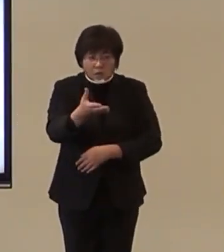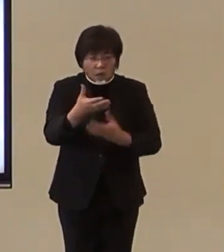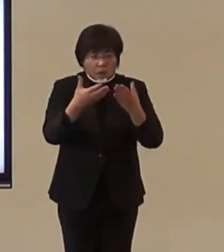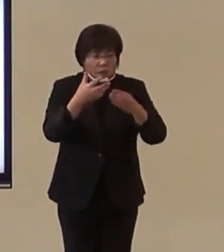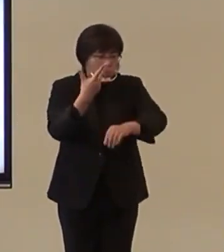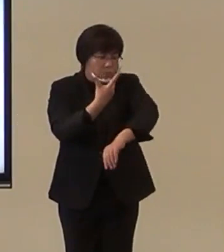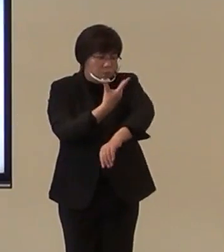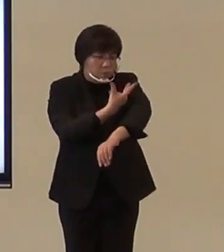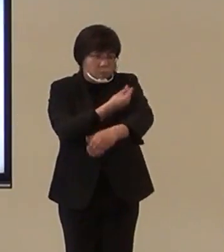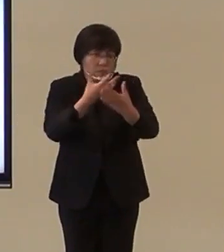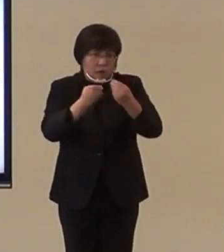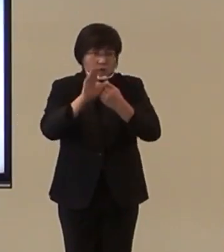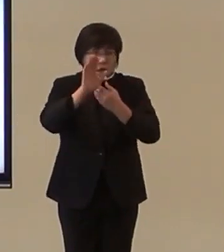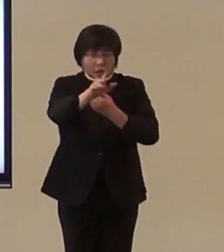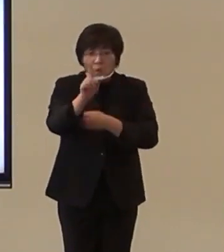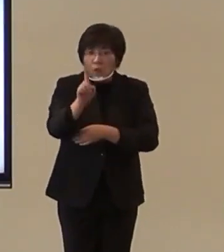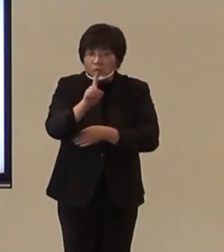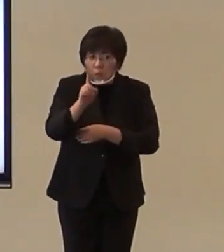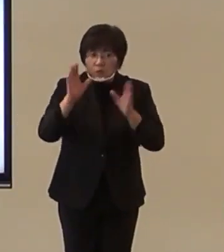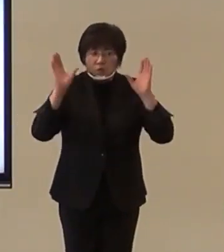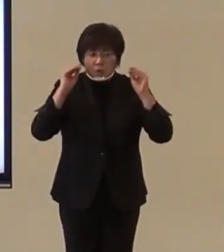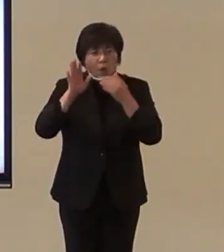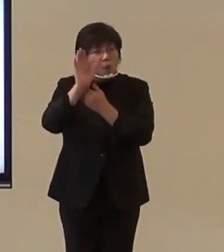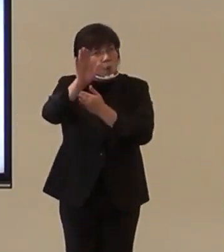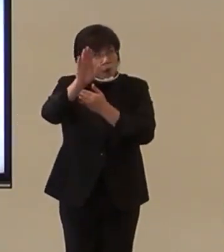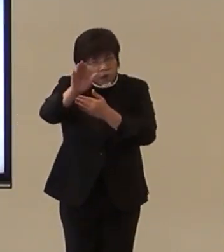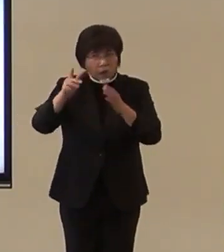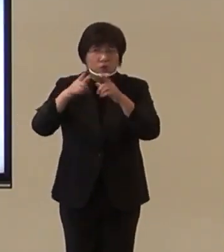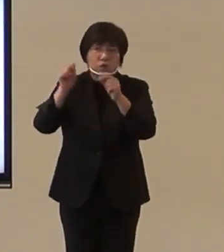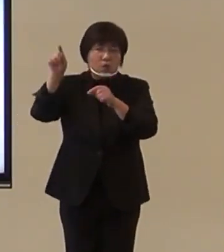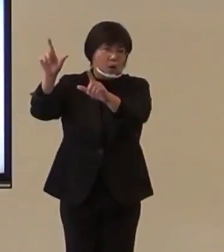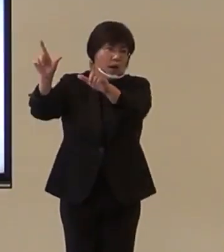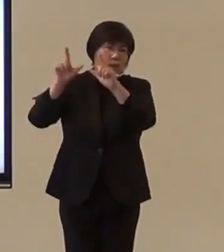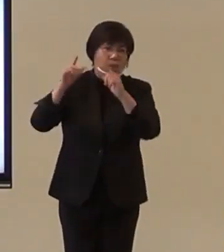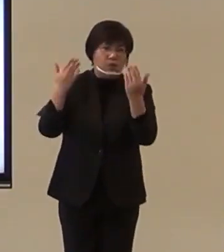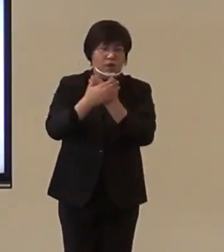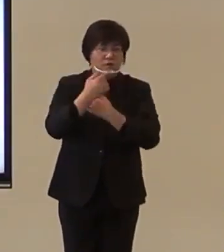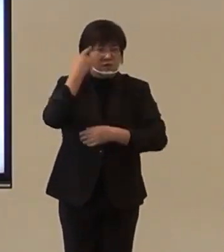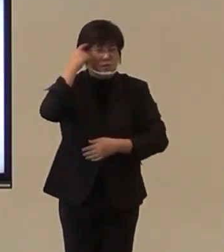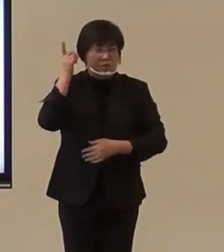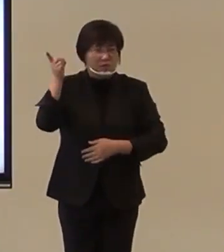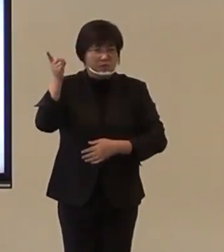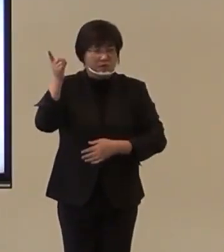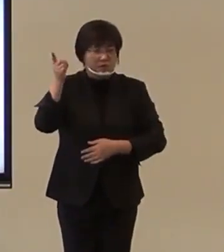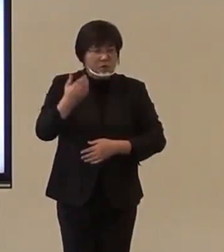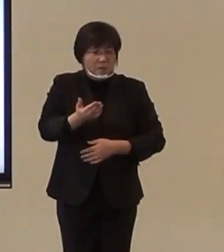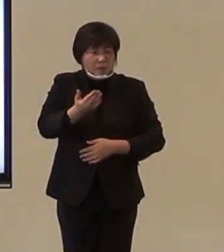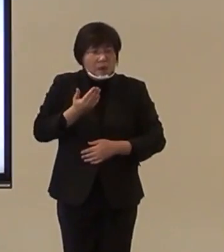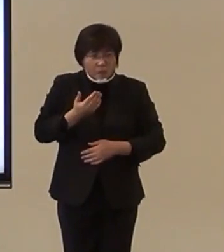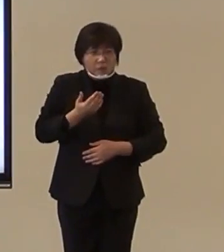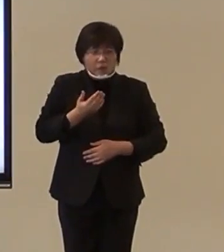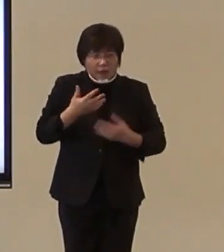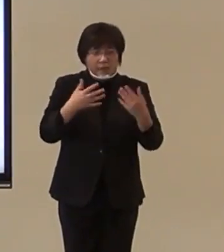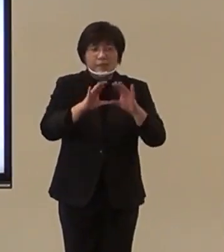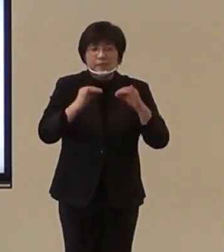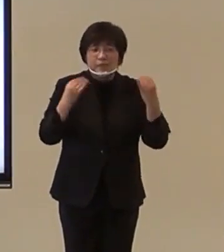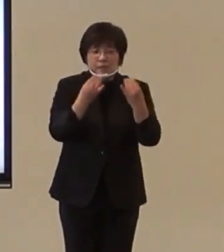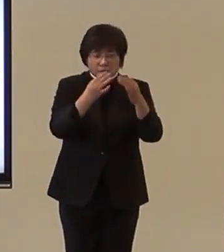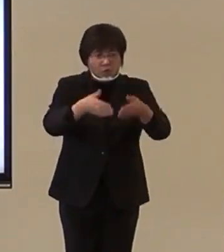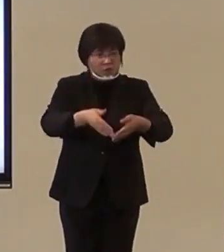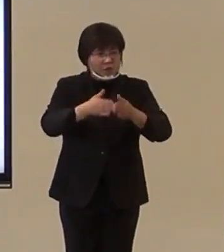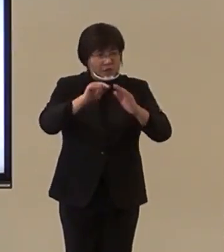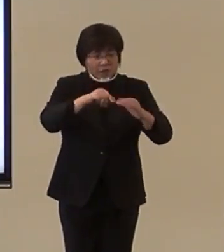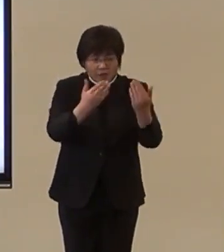った後どうなんだっていう情報はこれからです。ですからそこをあらかじめチームを作りながら勉強しながら、そ